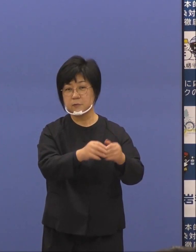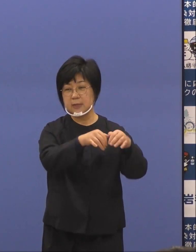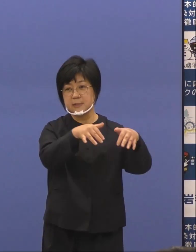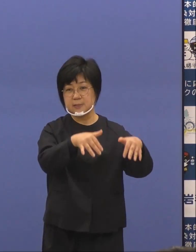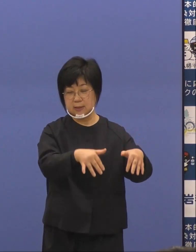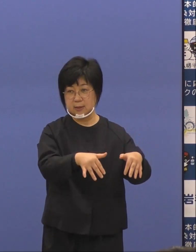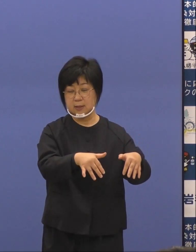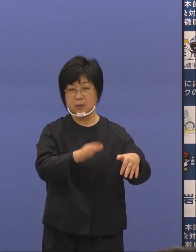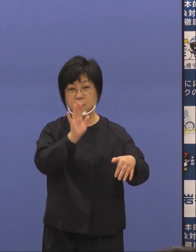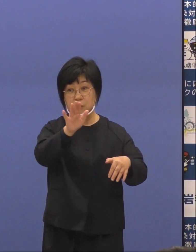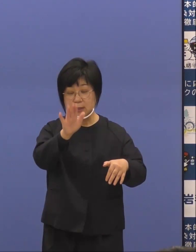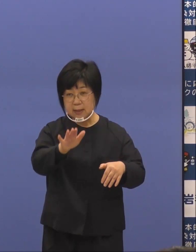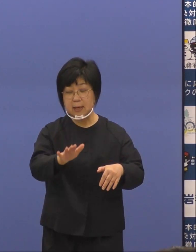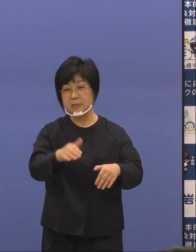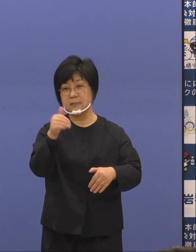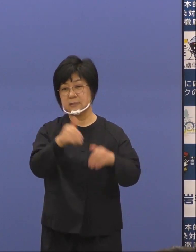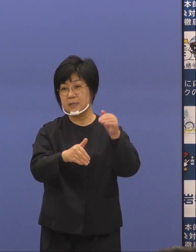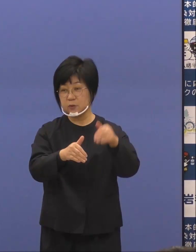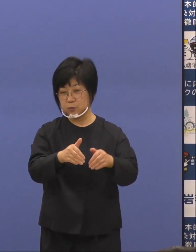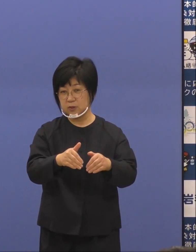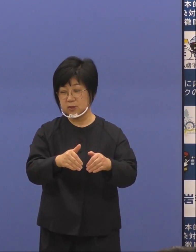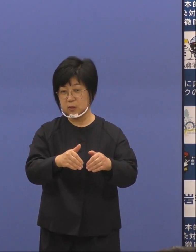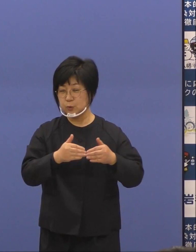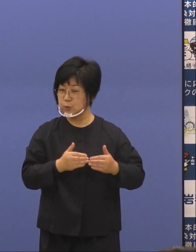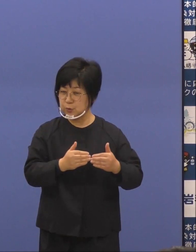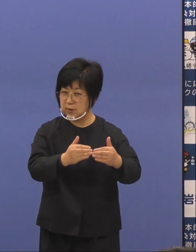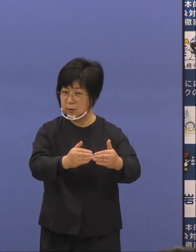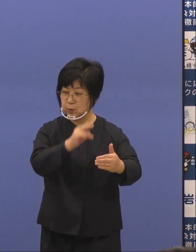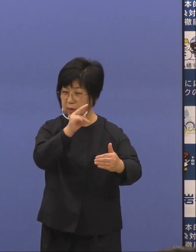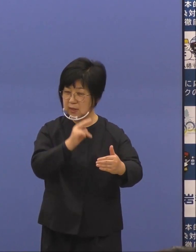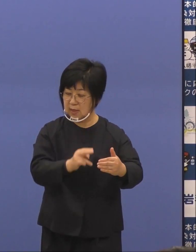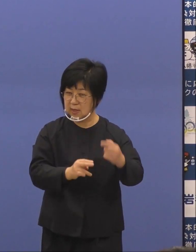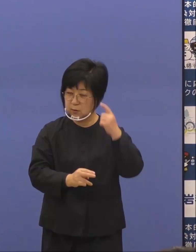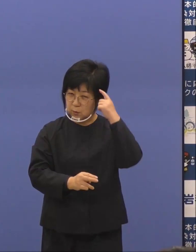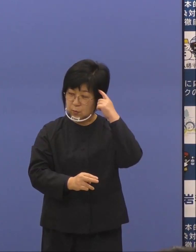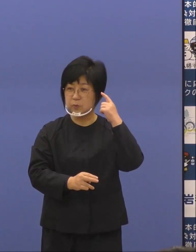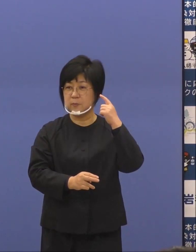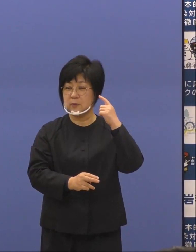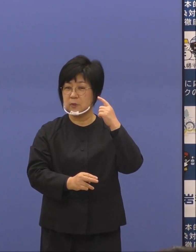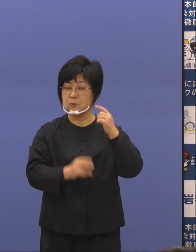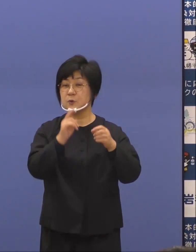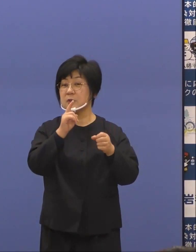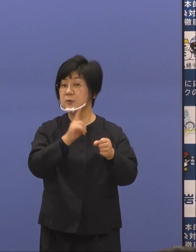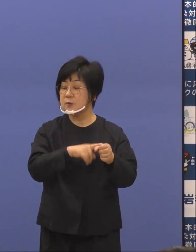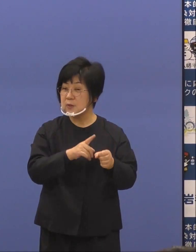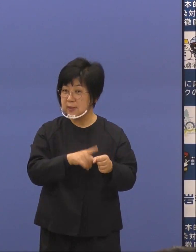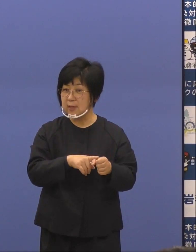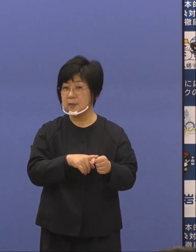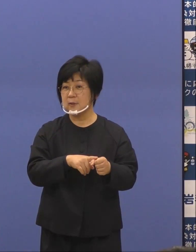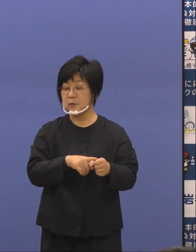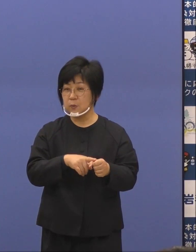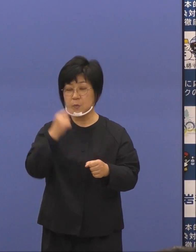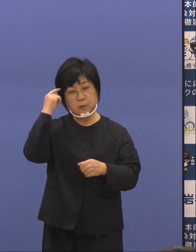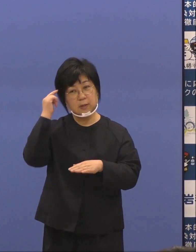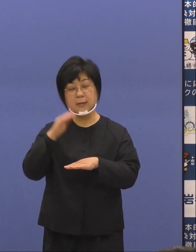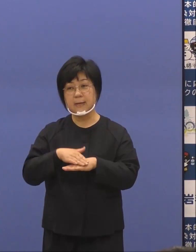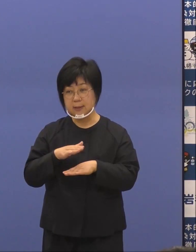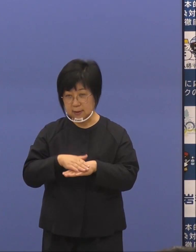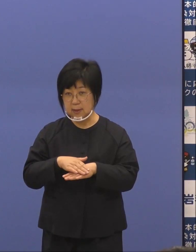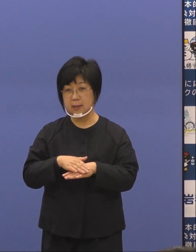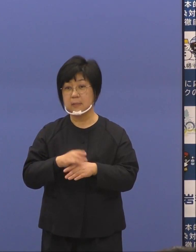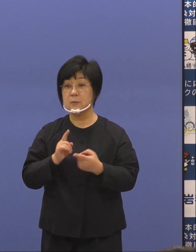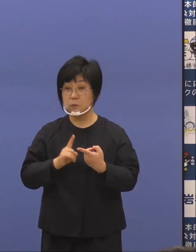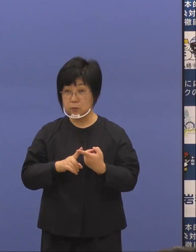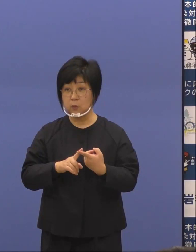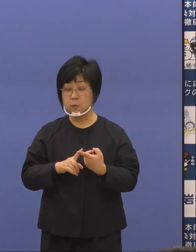から統一地方選挙に臨んでいくのかなとも思うんですが、まあ、それについての所感と知事が望まれる